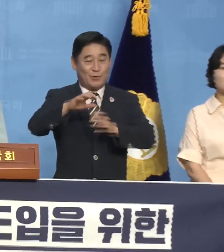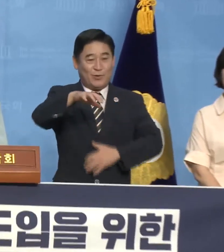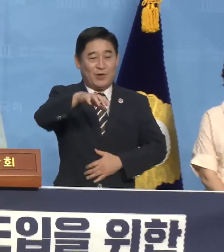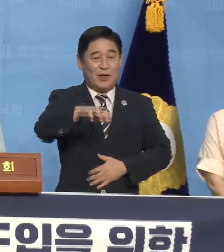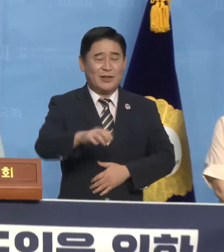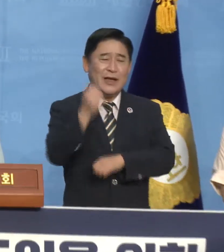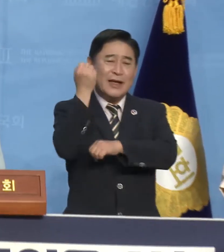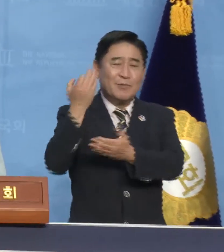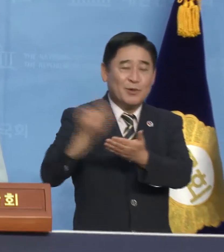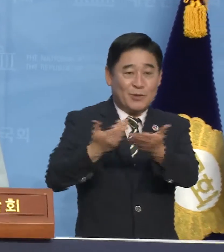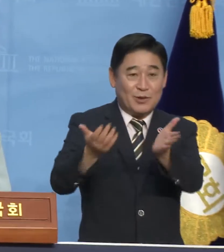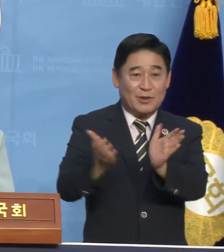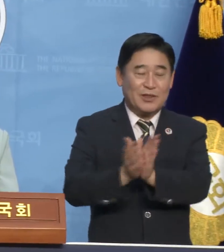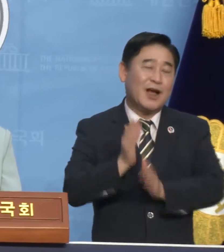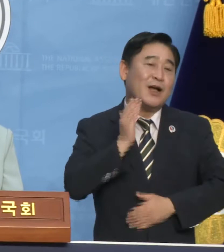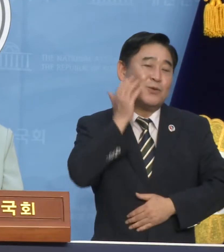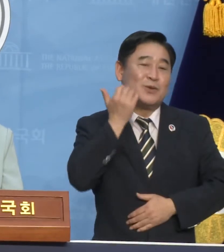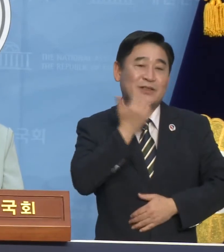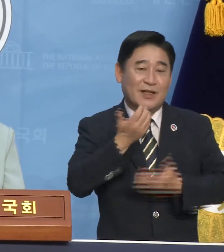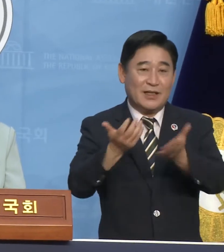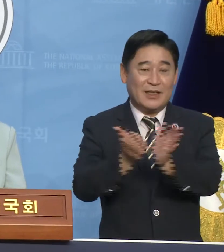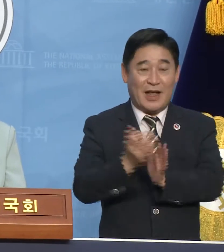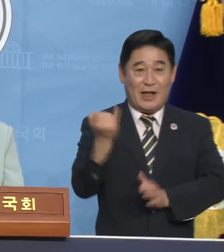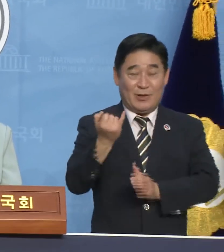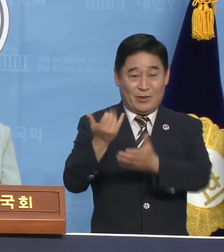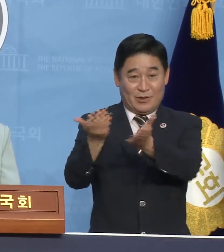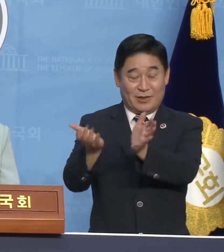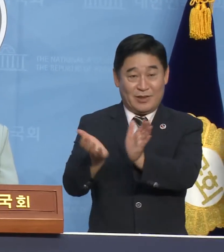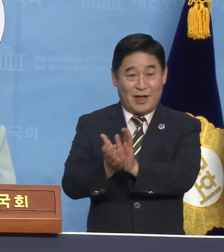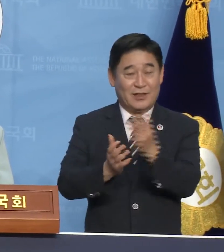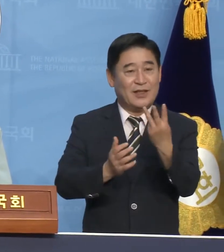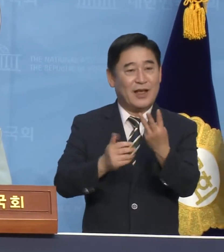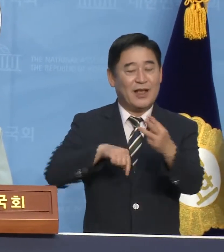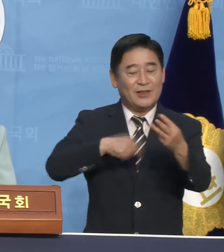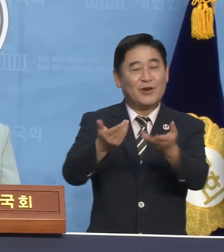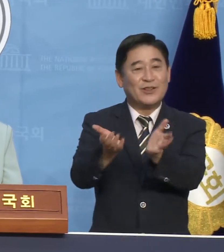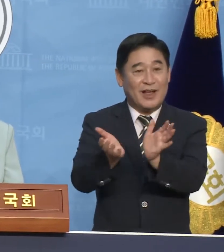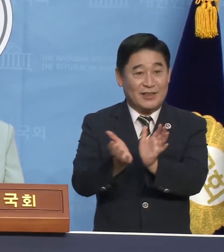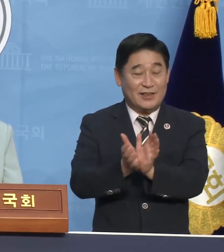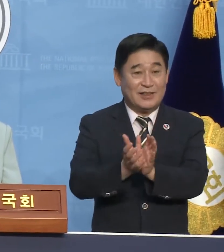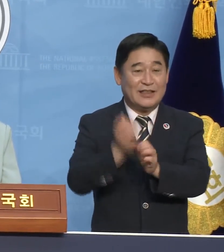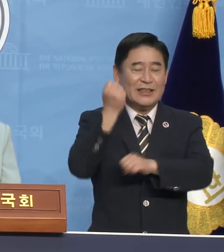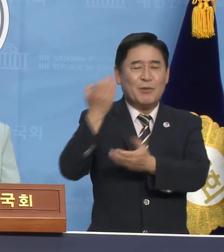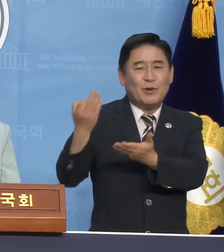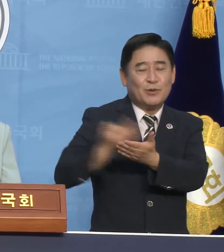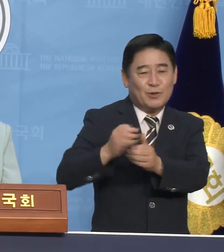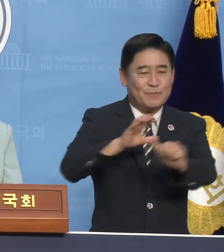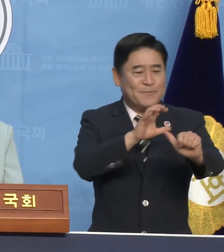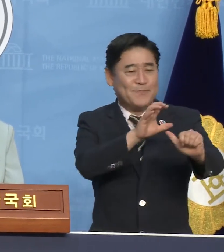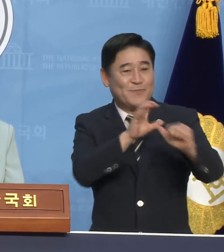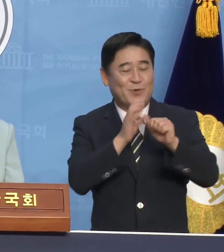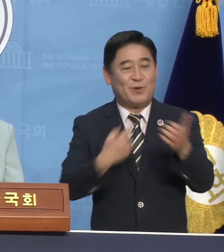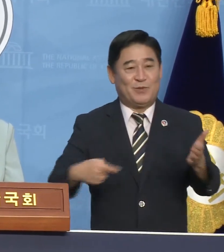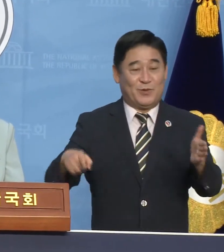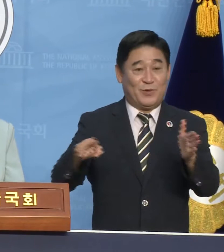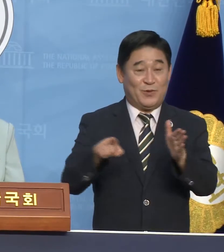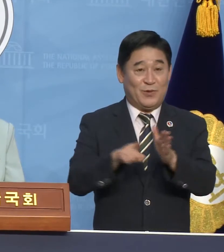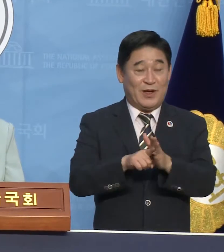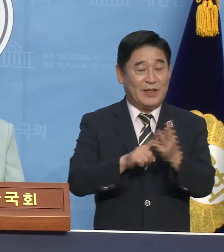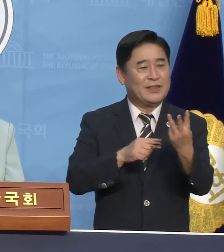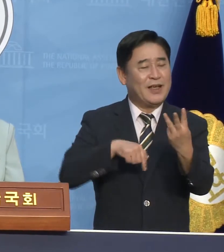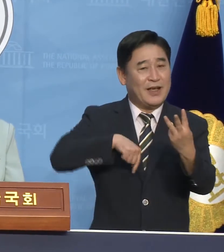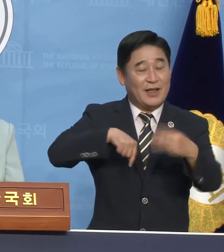소통관에서 기본소득당, 녹색당, 여성의당 이 세 개 정당이 기본소득 도입을 위한